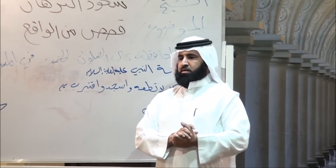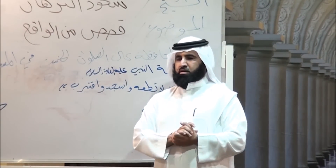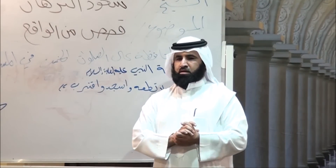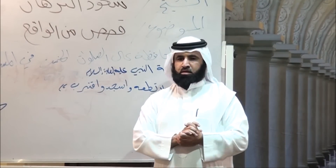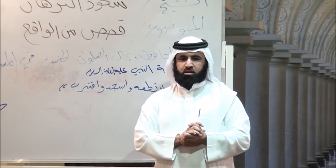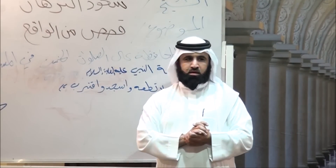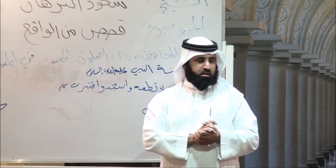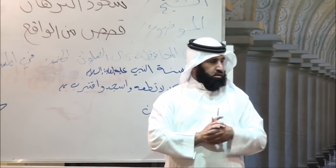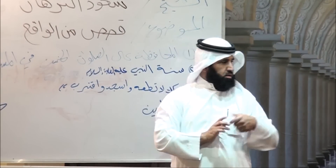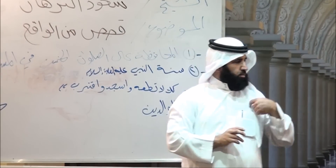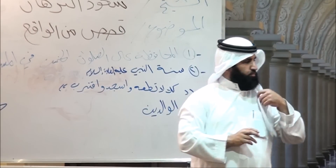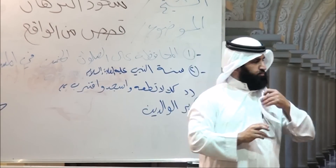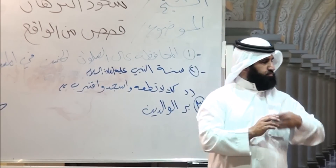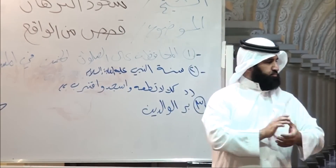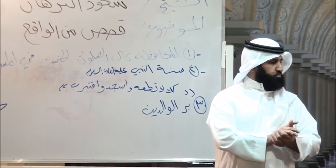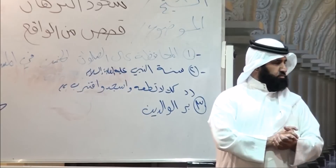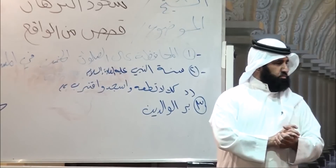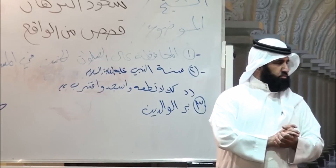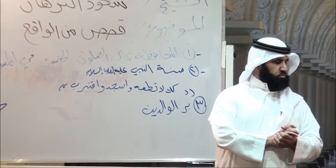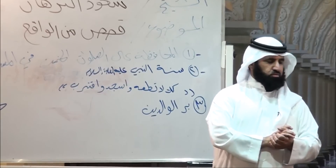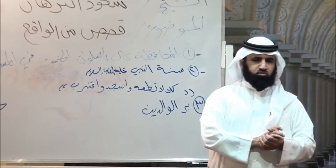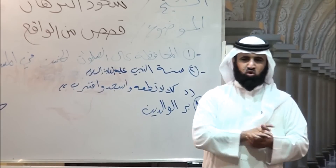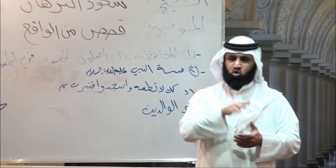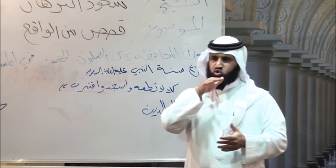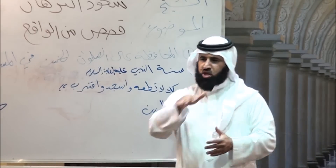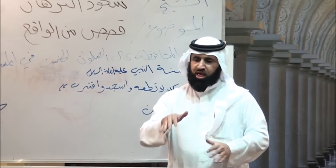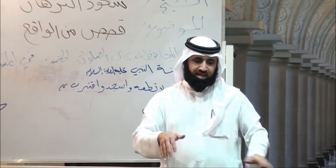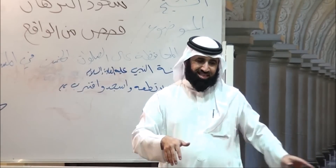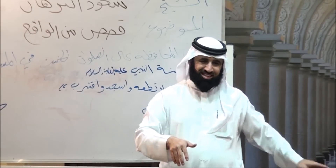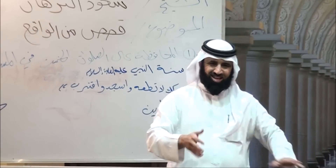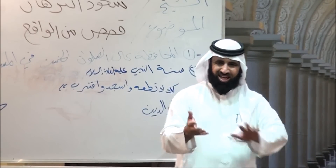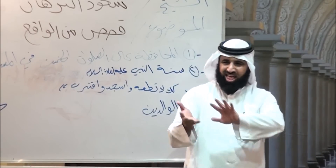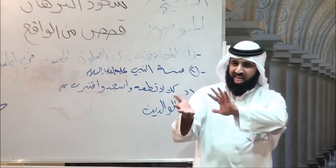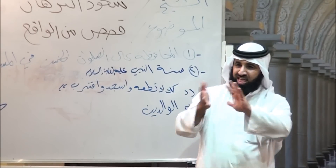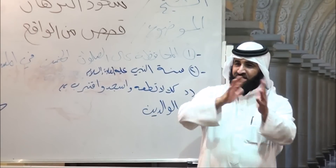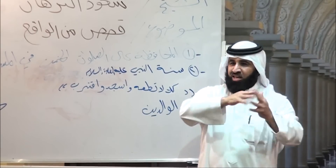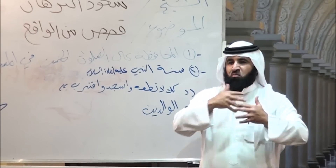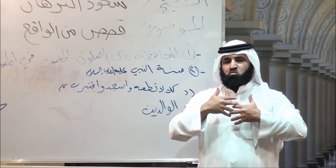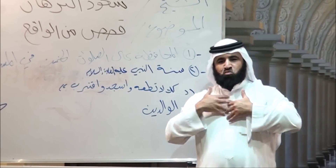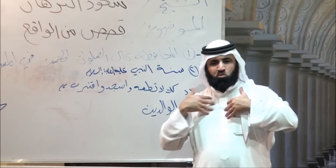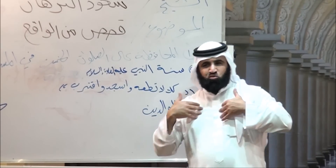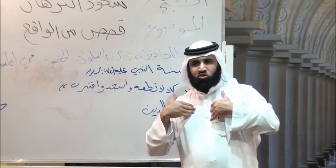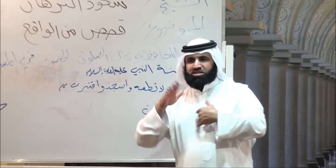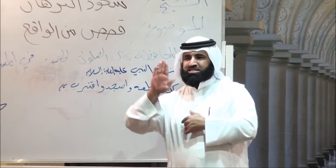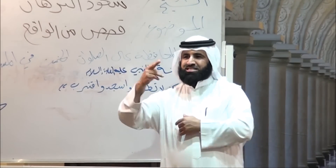الشيخ سعود تكلم عن شيء من مقومات السعادة،